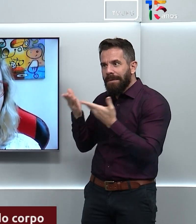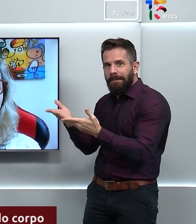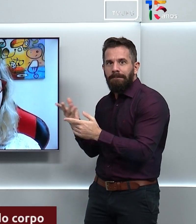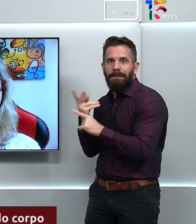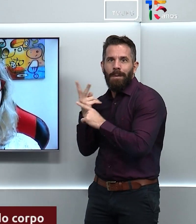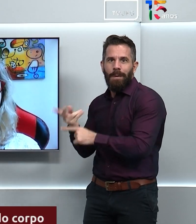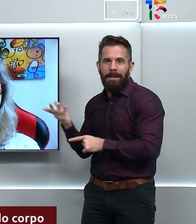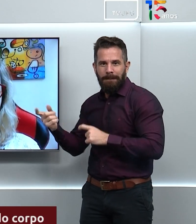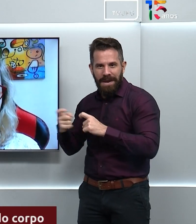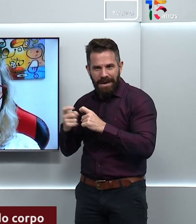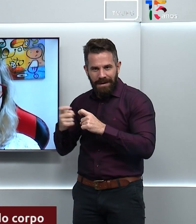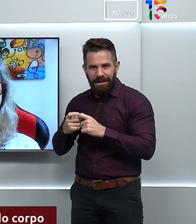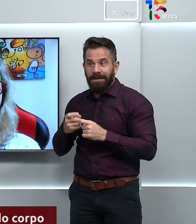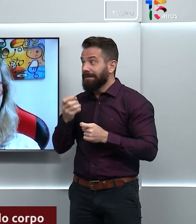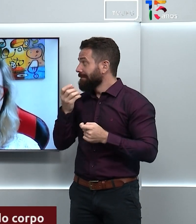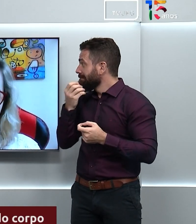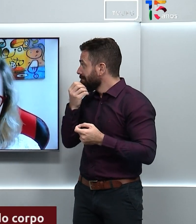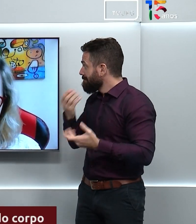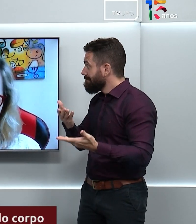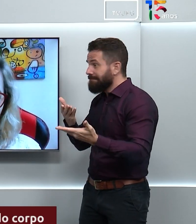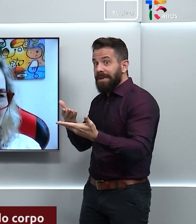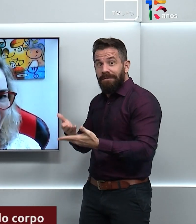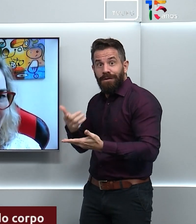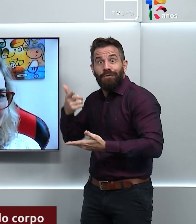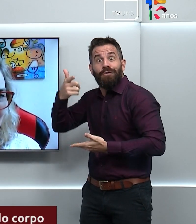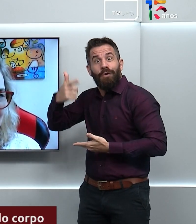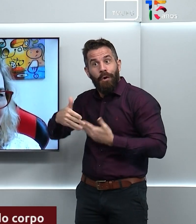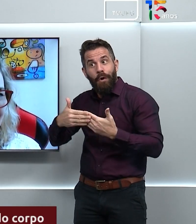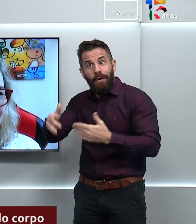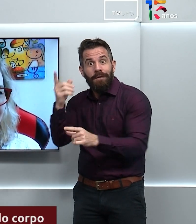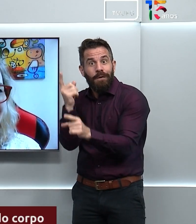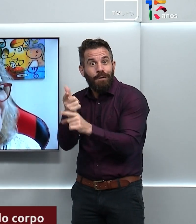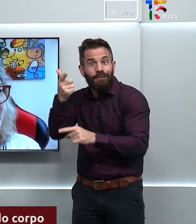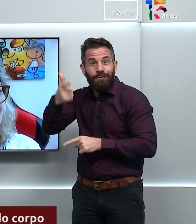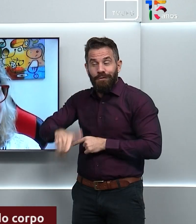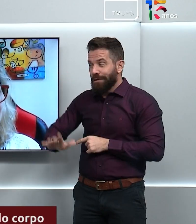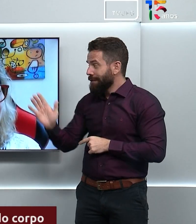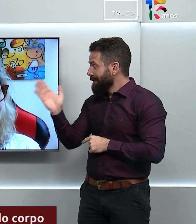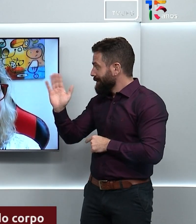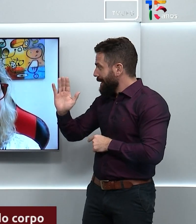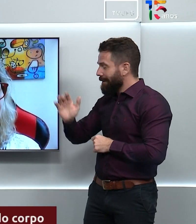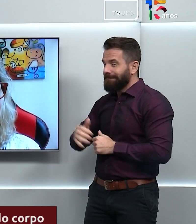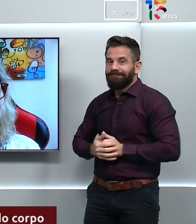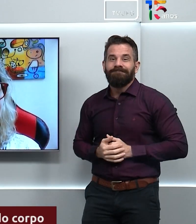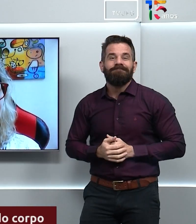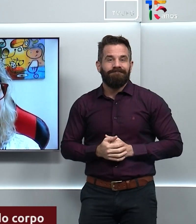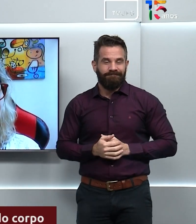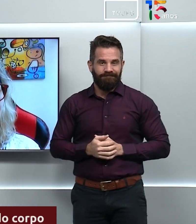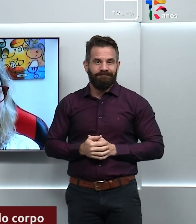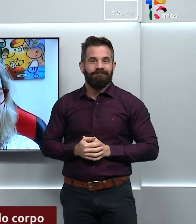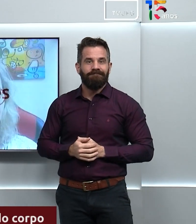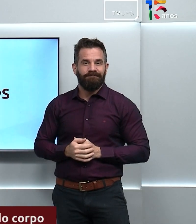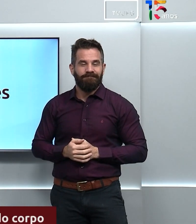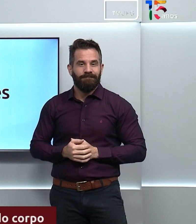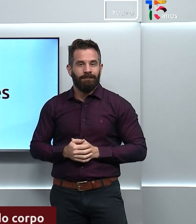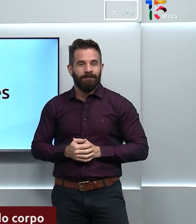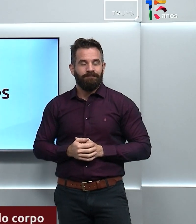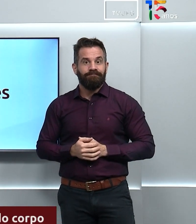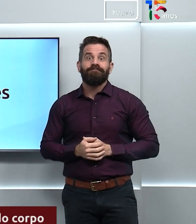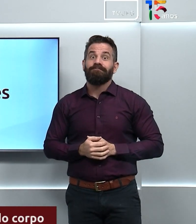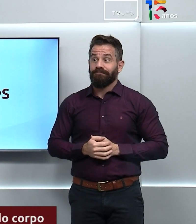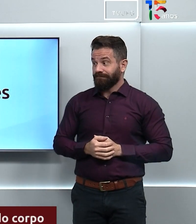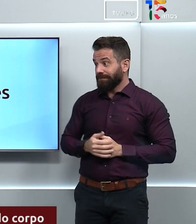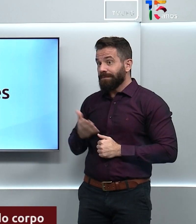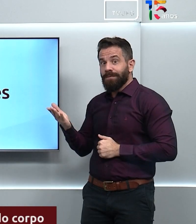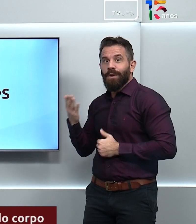Renata. Seja sempre bem-vinda ao Conexões. Eu que agradeço. Muito obrigada pelo convite. E até a próxima. Boa tarde. A gente conversou